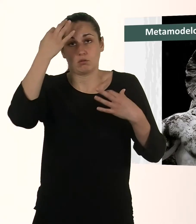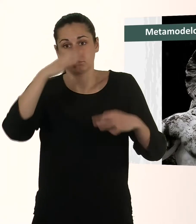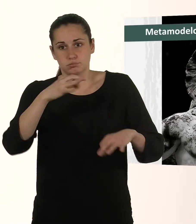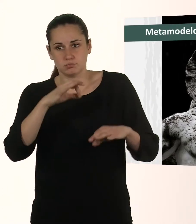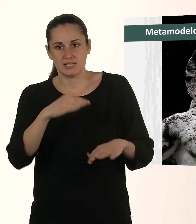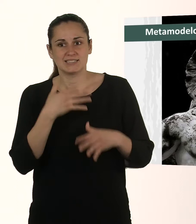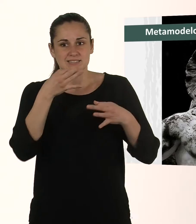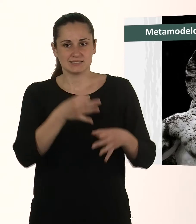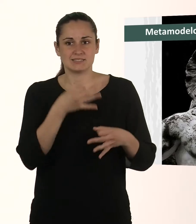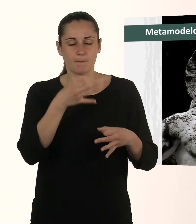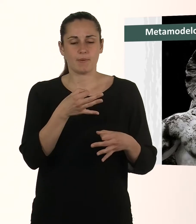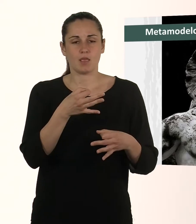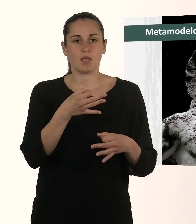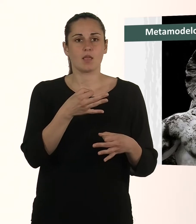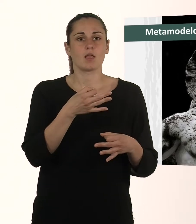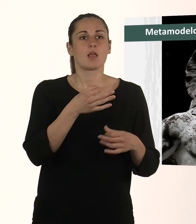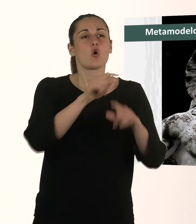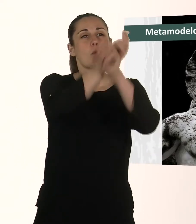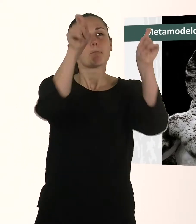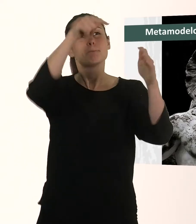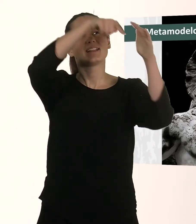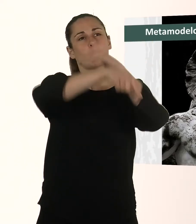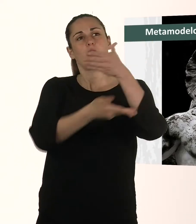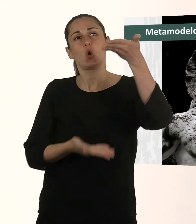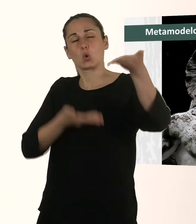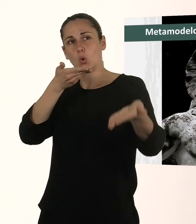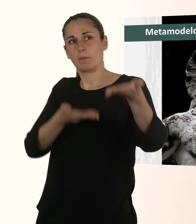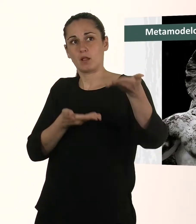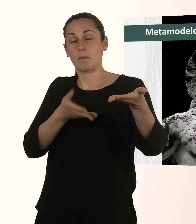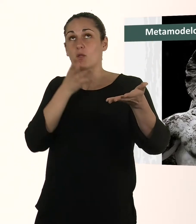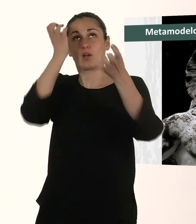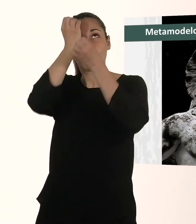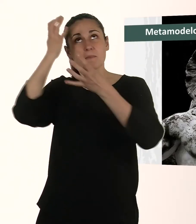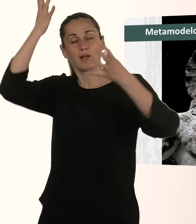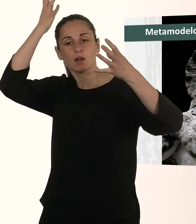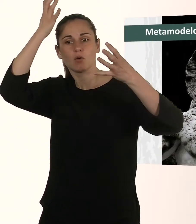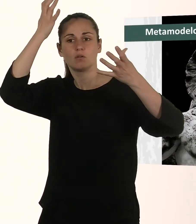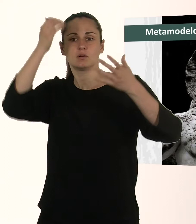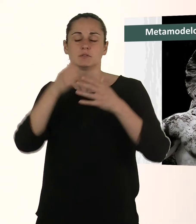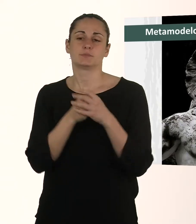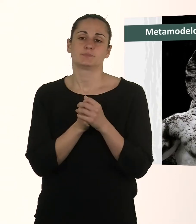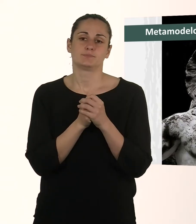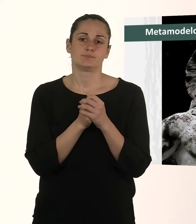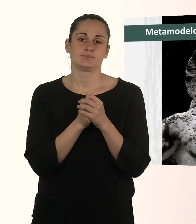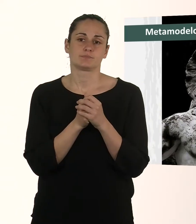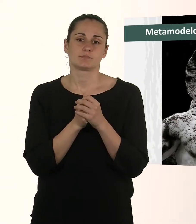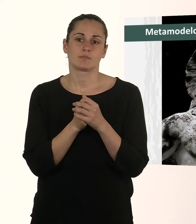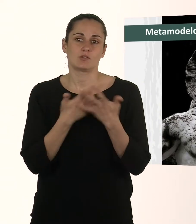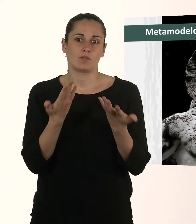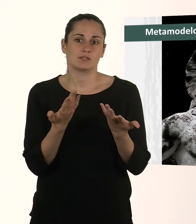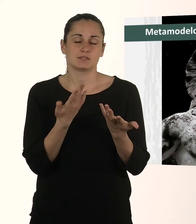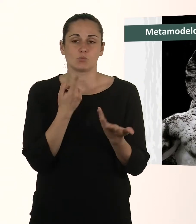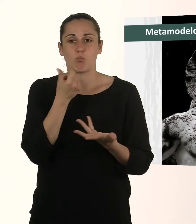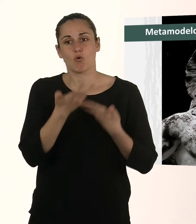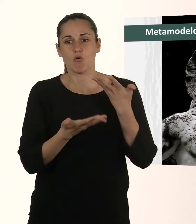comparándose con un metamodelo imaginario que está ahí funcionando y en el cual él, de manera irónica,